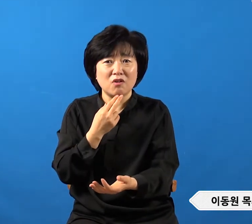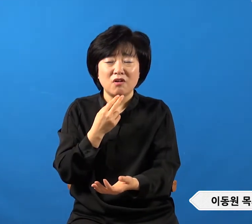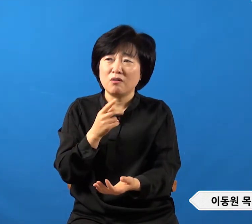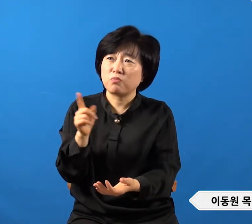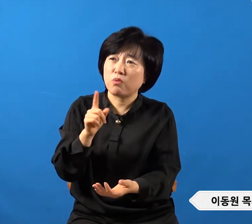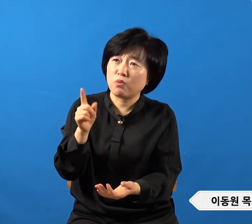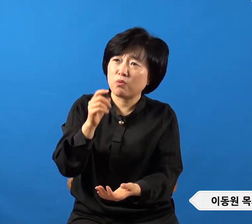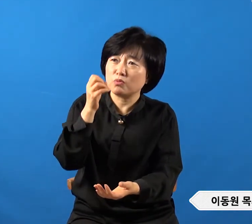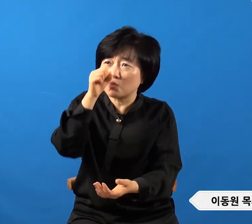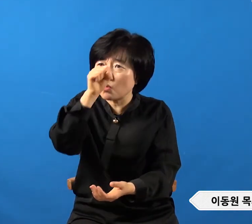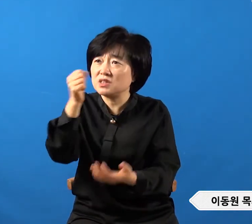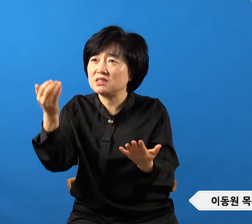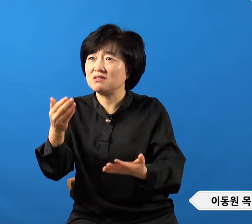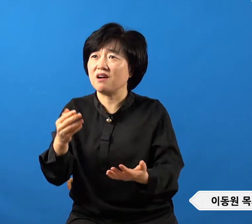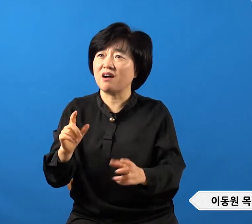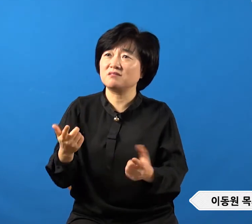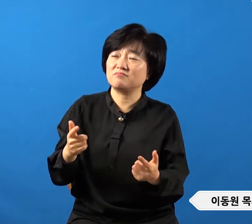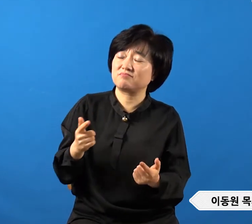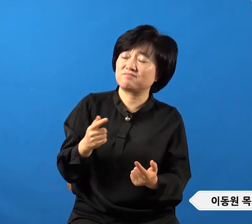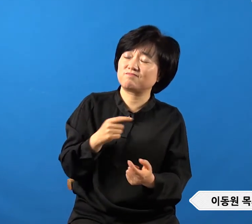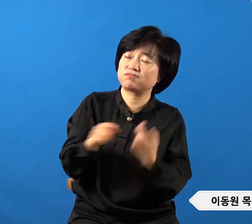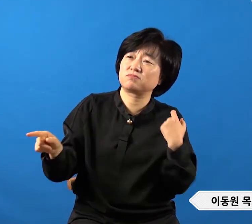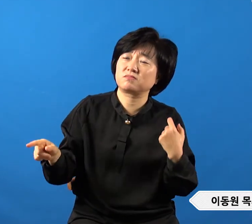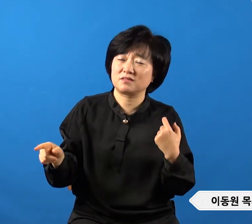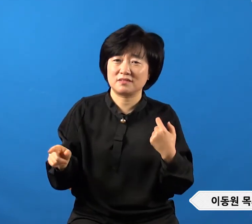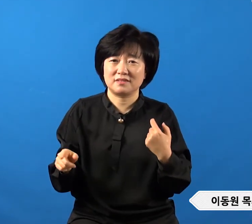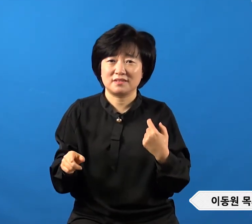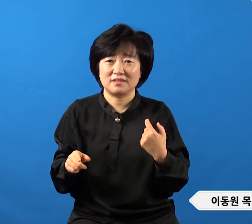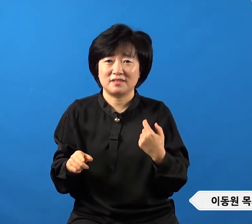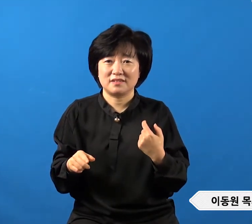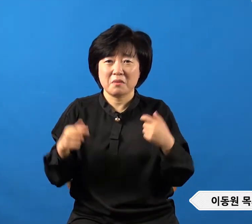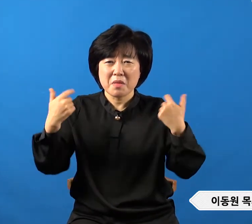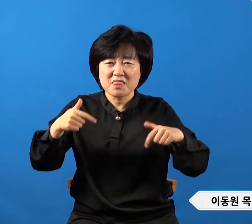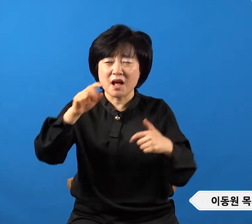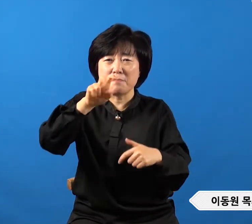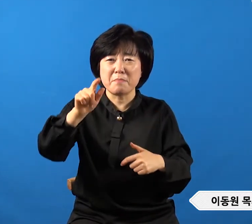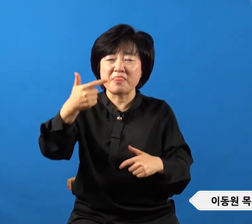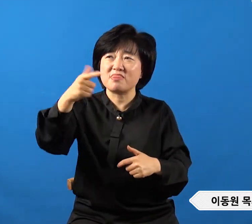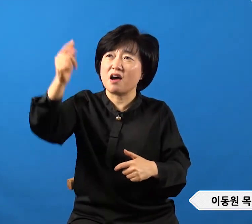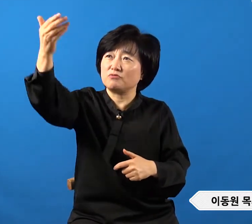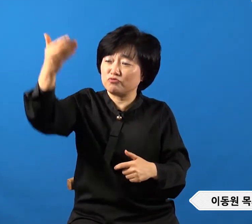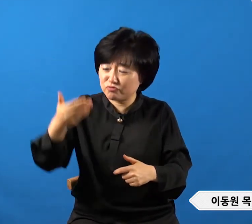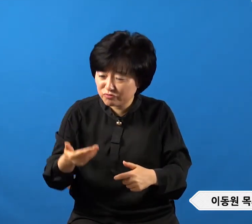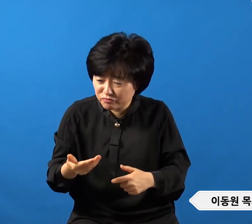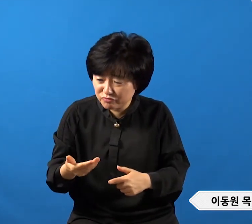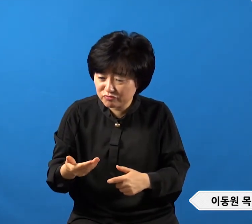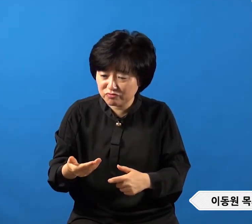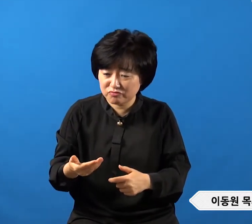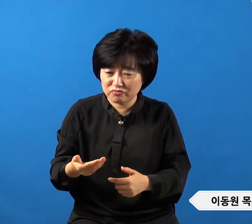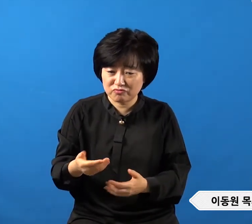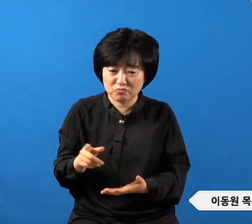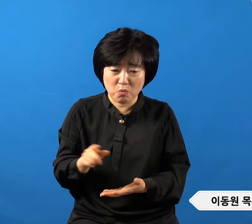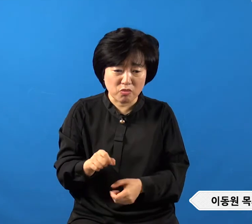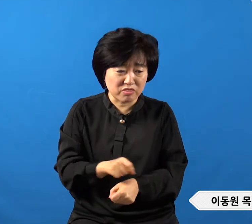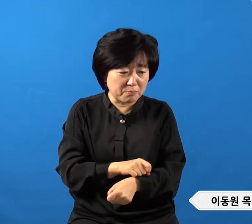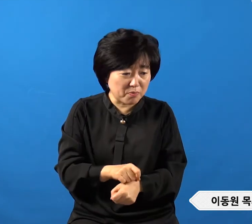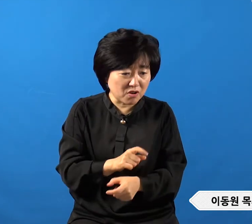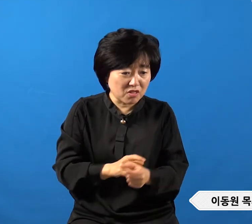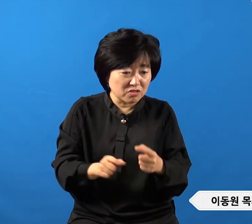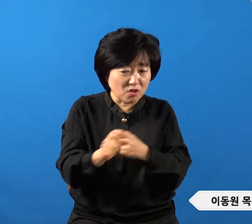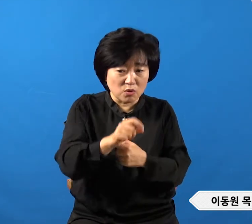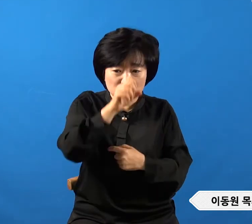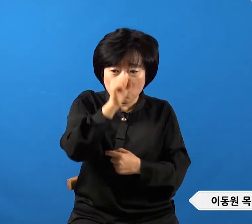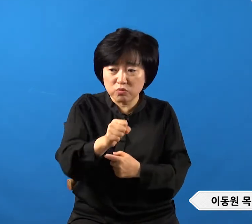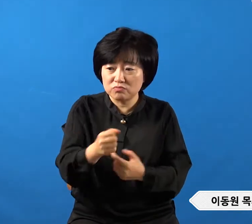것이 아니고 뭐 만나가 내려온 것까지는 좋은데 그렇다고 해서 무슨 특별한 더